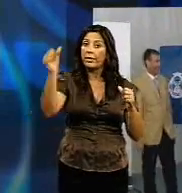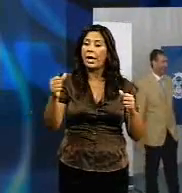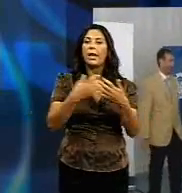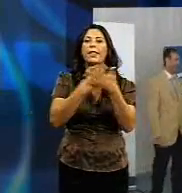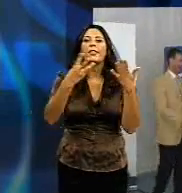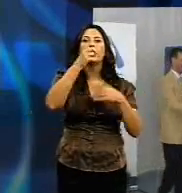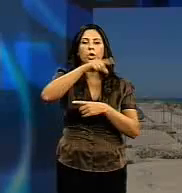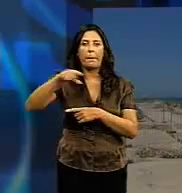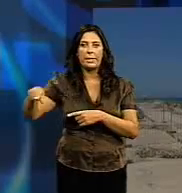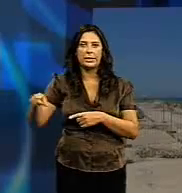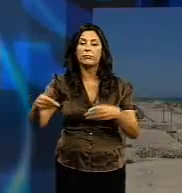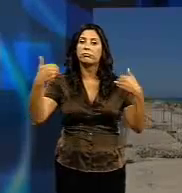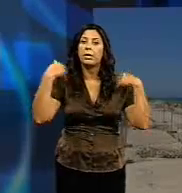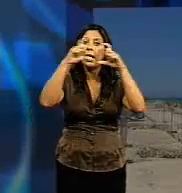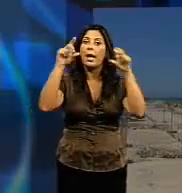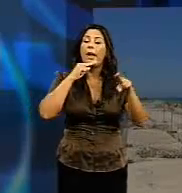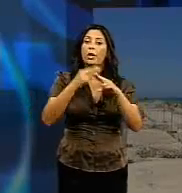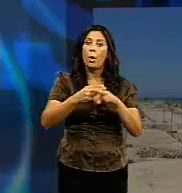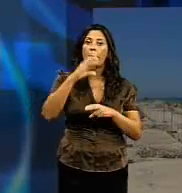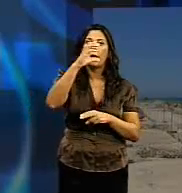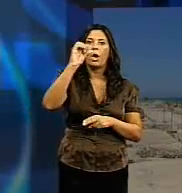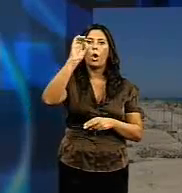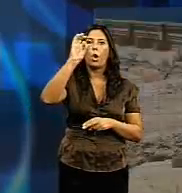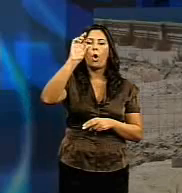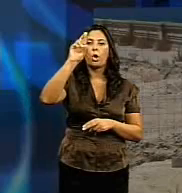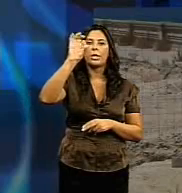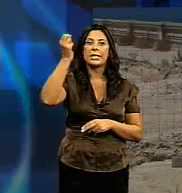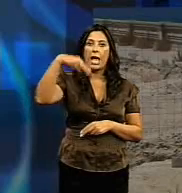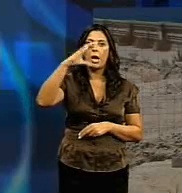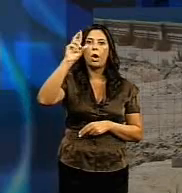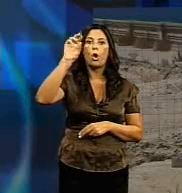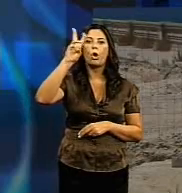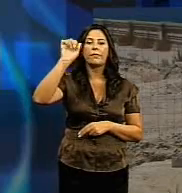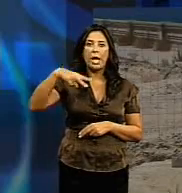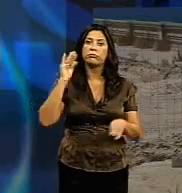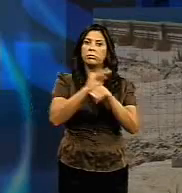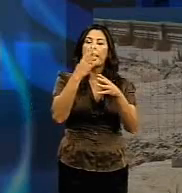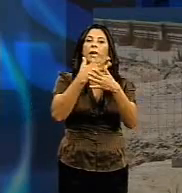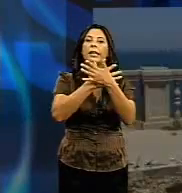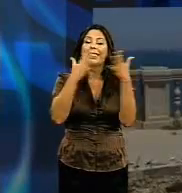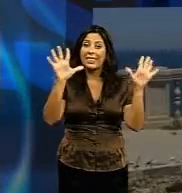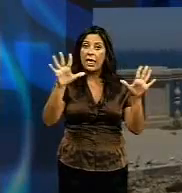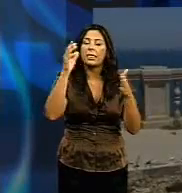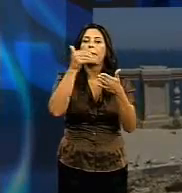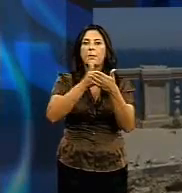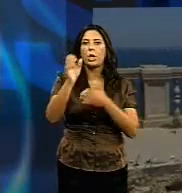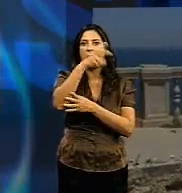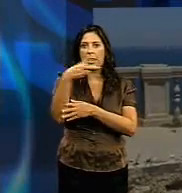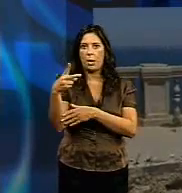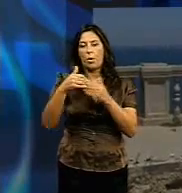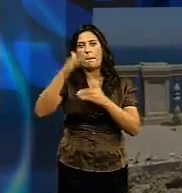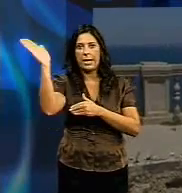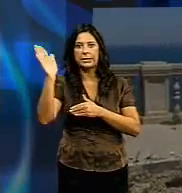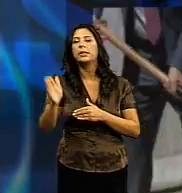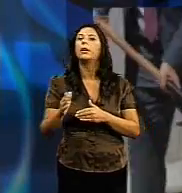ejecución de 18 meses y las acomete la constructora Corsan Corbián, con una inversión superior a los 10 millones de euros. De la gestión y explotación